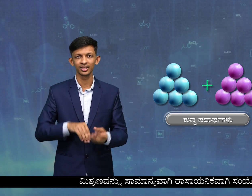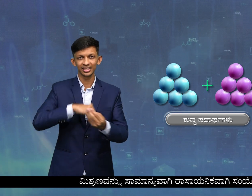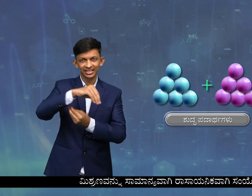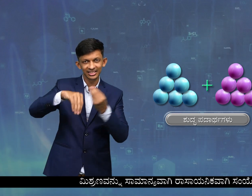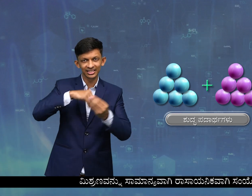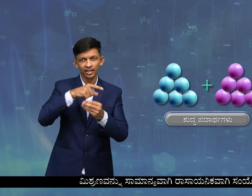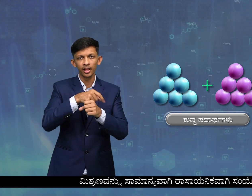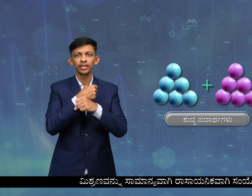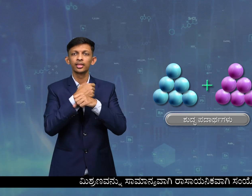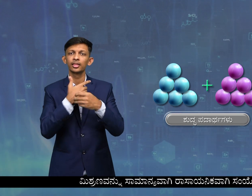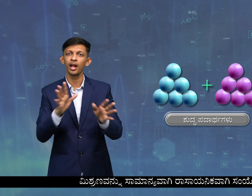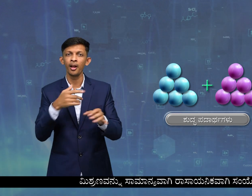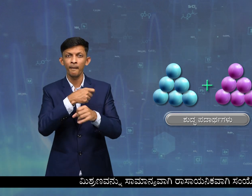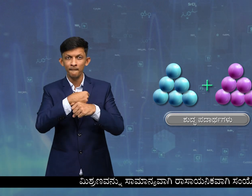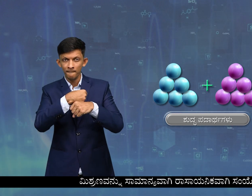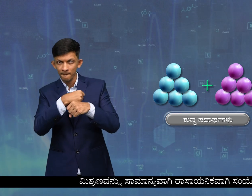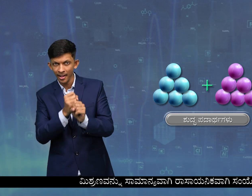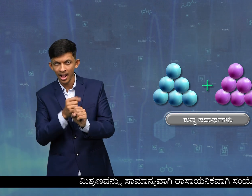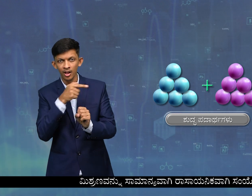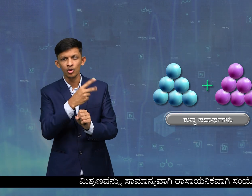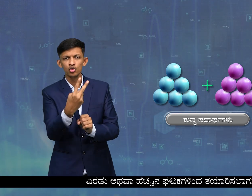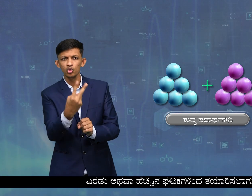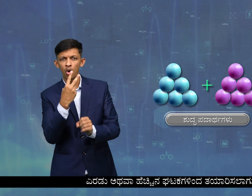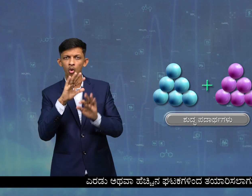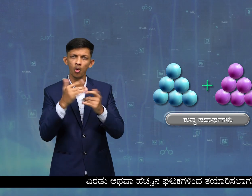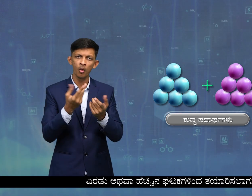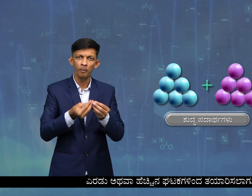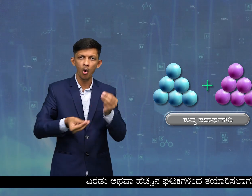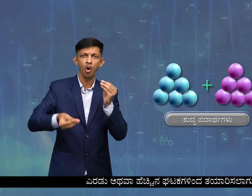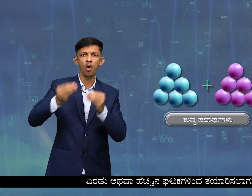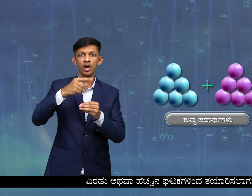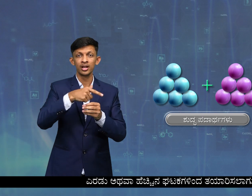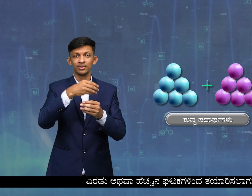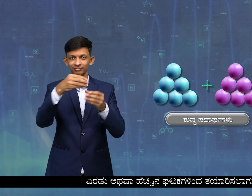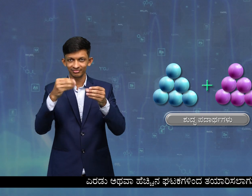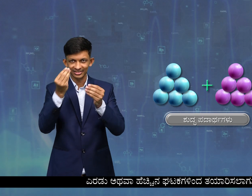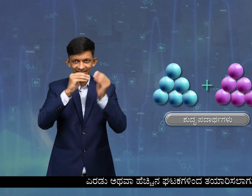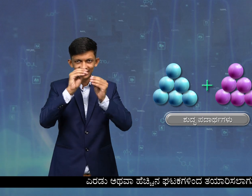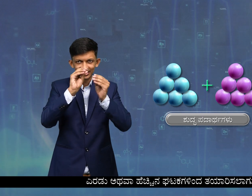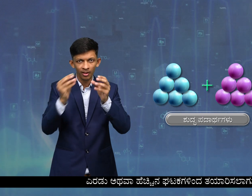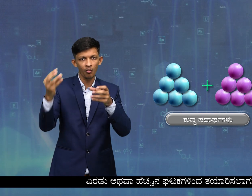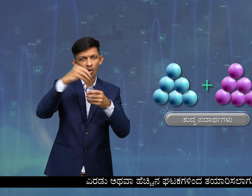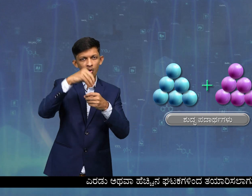ಮಿಶ್ರಣವನ್ನು ಸಾಮಾನ್ಯವಾಗಿ ರಾಸಾಯನಿಕವಾಗಿ ಸಂಯೋಜಿಸಿದ 2 ಅಥವಾ ಹೆಚ್ಚಿನ ಘಟಕಗಳಿಂದ ತಯಾರಿಸಲಾಗುತ್ತದೆ.